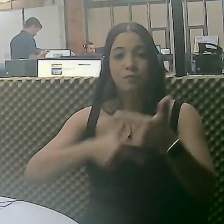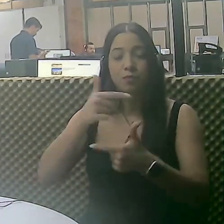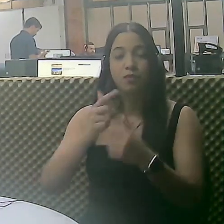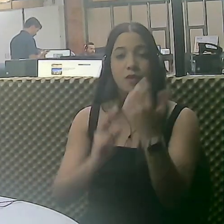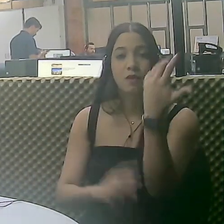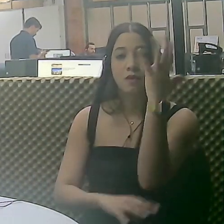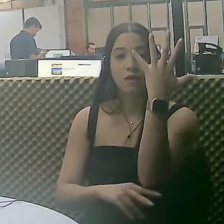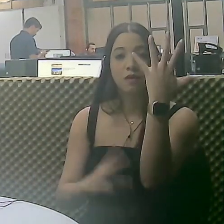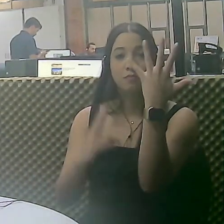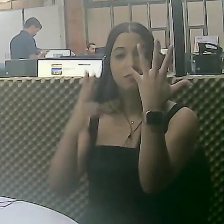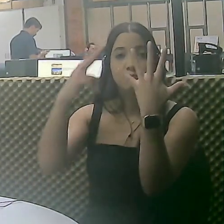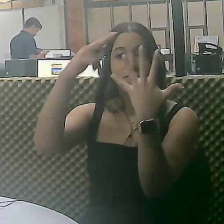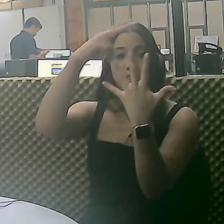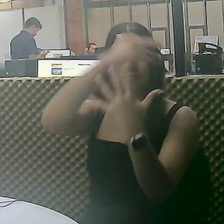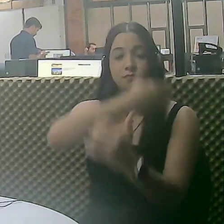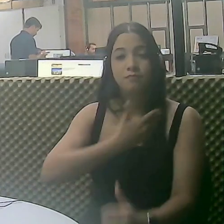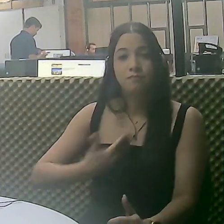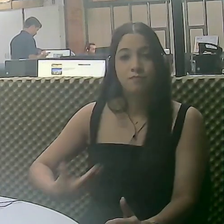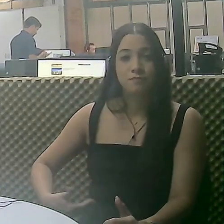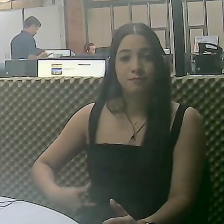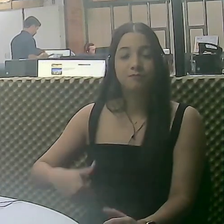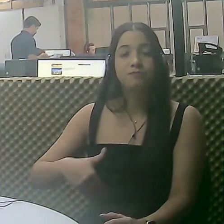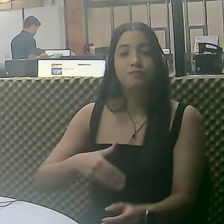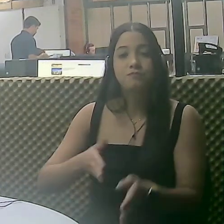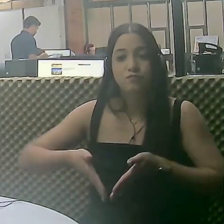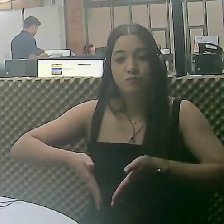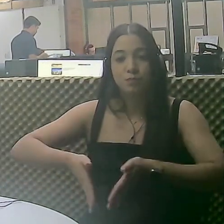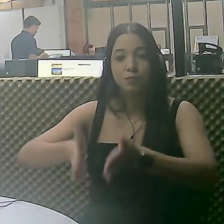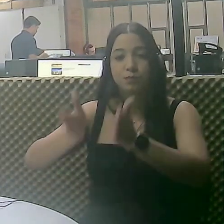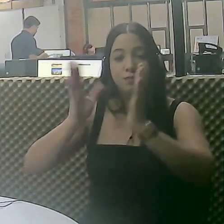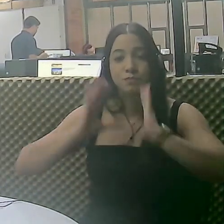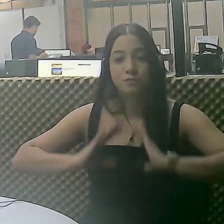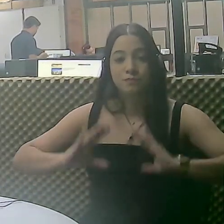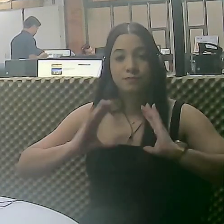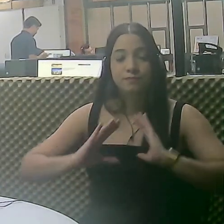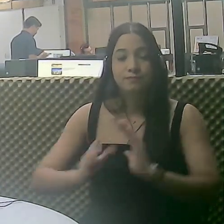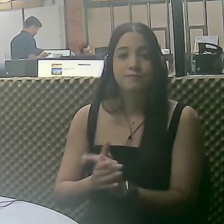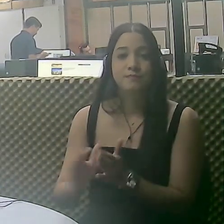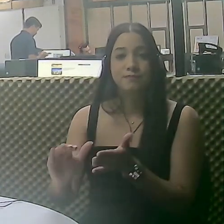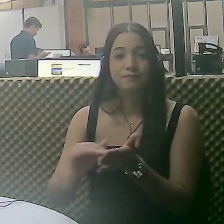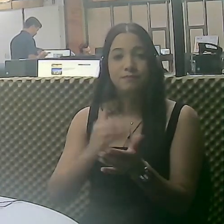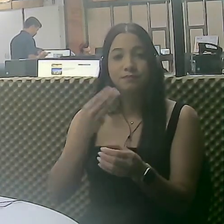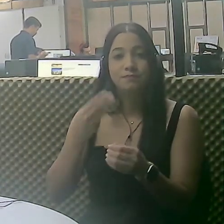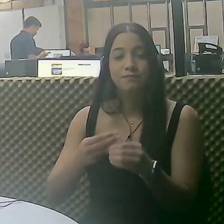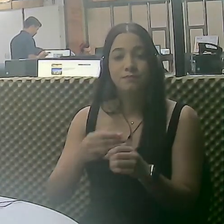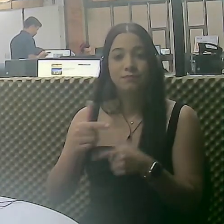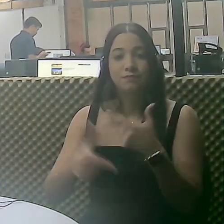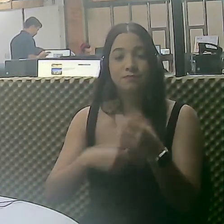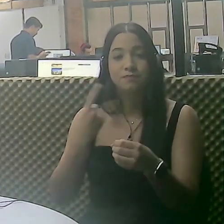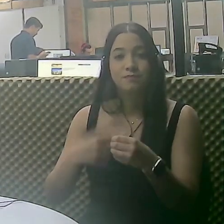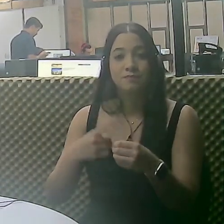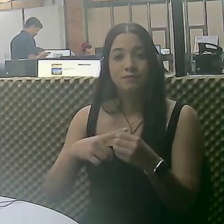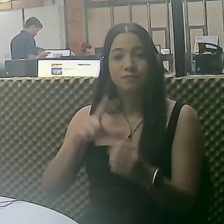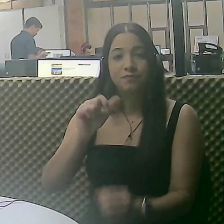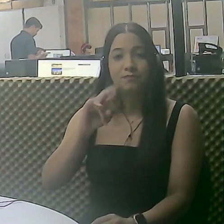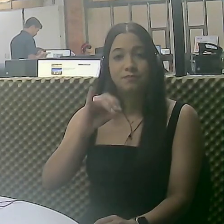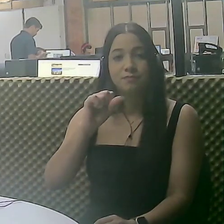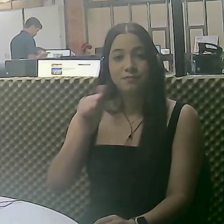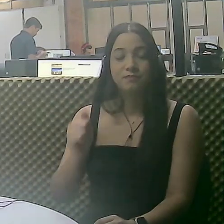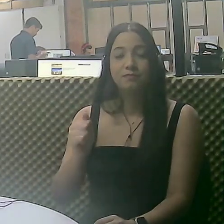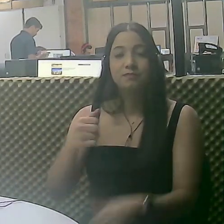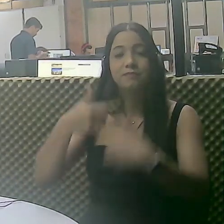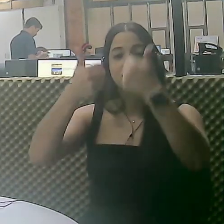poda de árvores em áreas públicas, como canteiros centrais e praças. A secretária municipal de Serviços Urbanos, Larissa